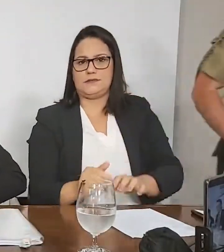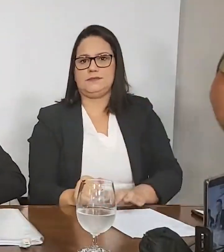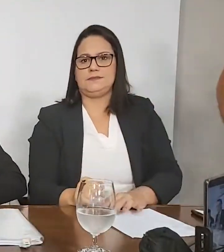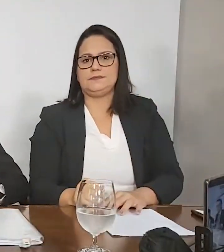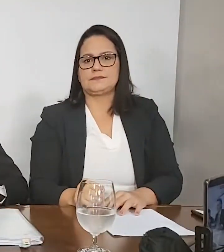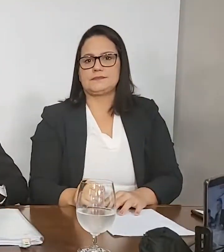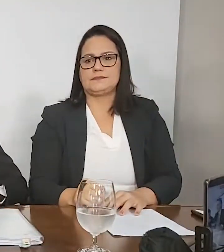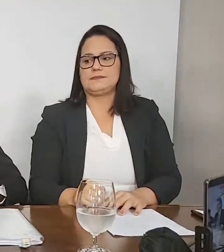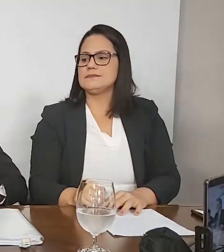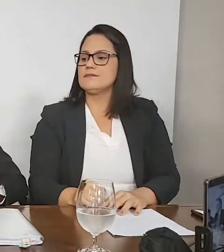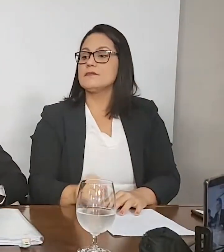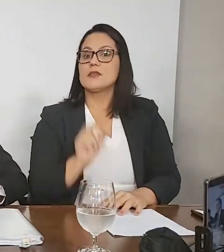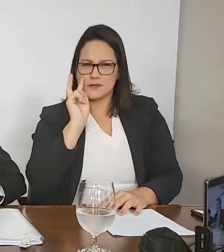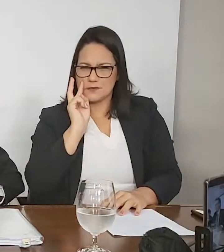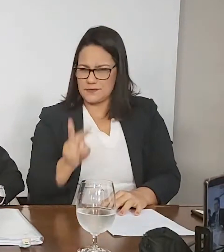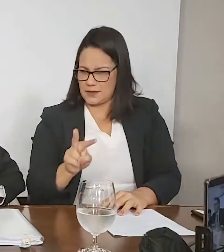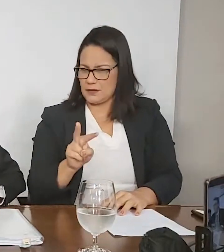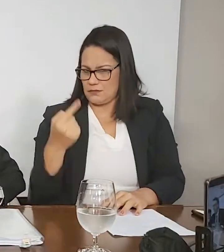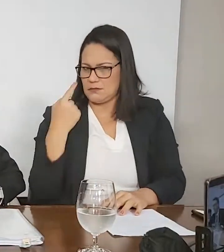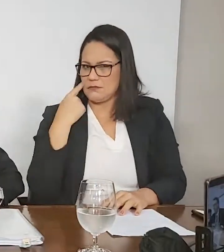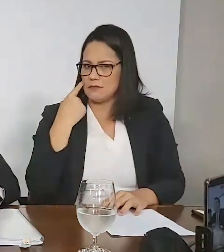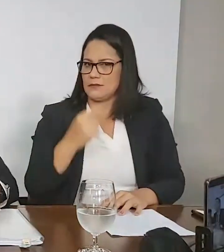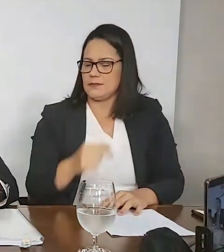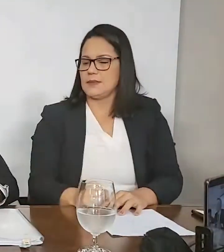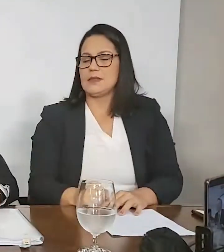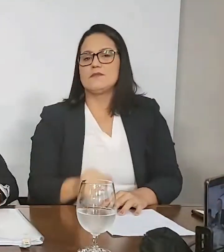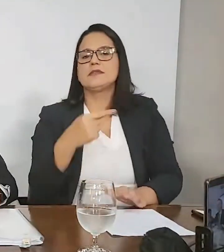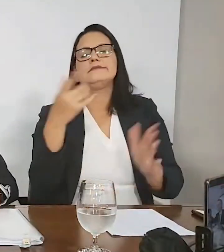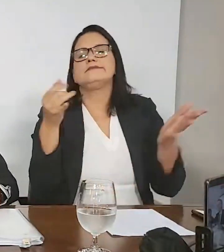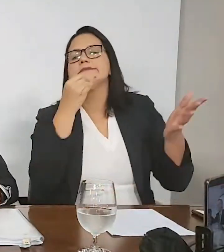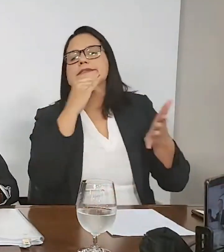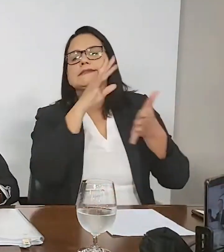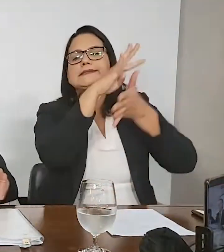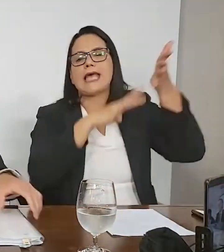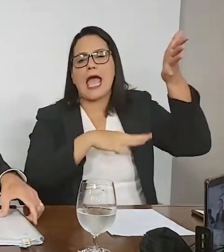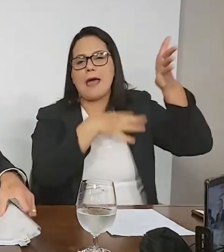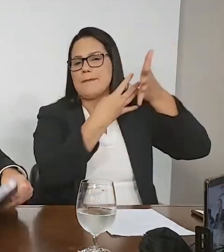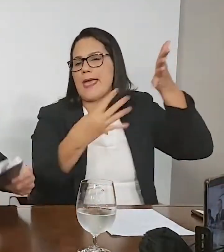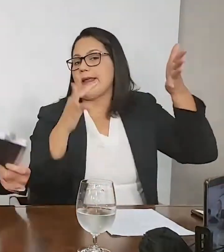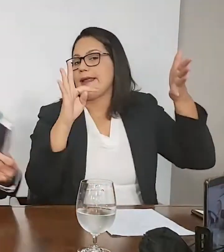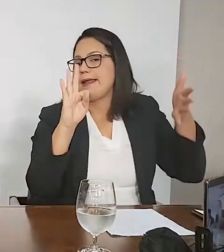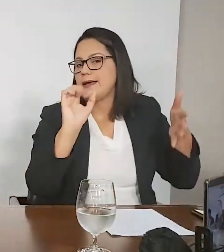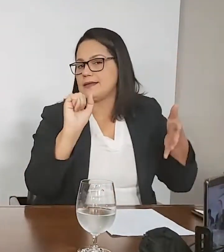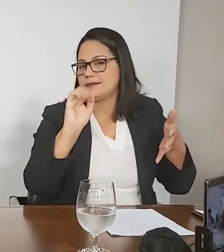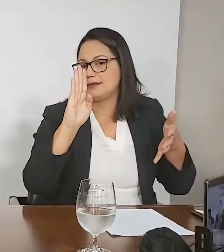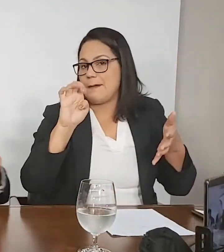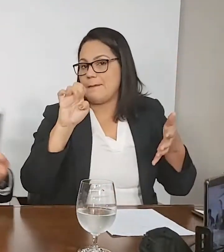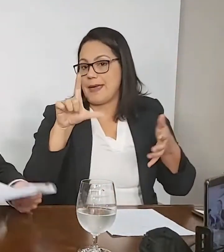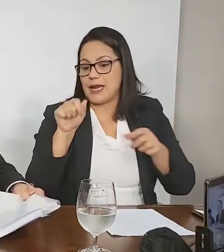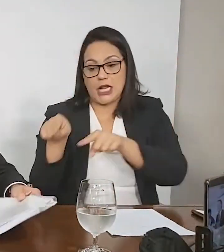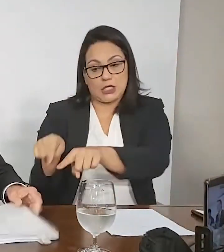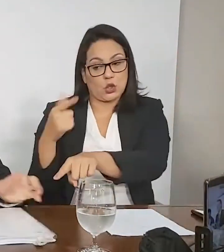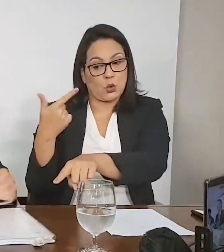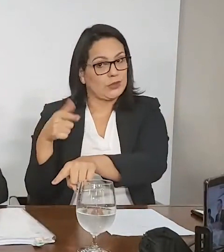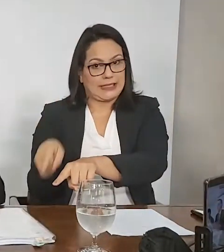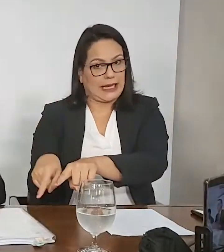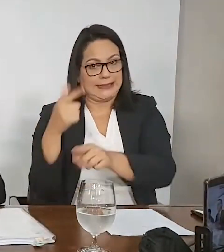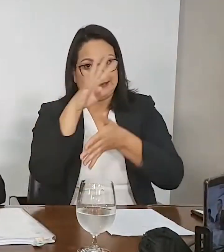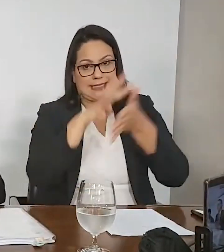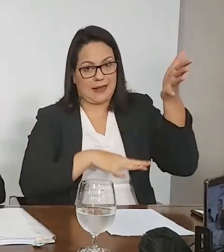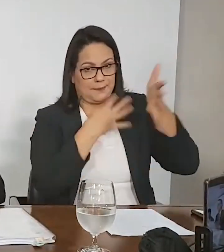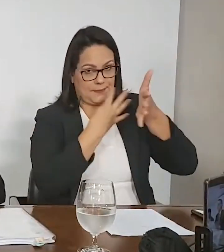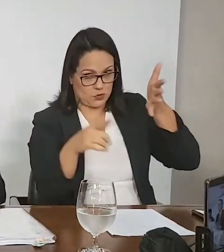E vocês podem ver, se vocês pegarem uma tabela, vou falar tabela agora, tabela não está nesse documento, deixar bem claro aqui, não está nesse